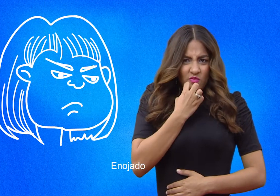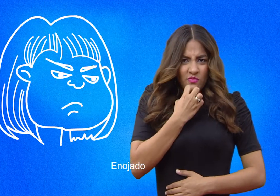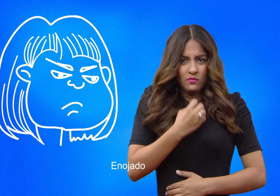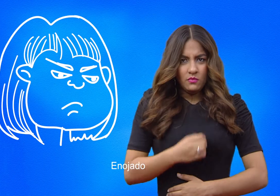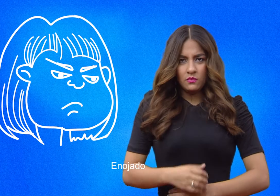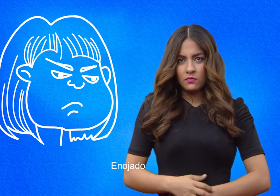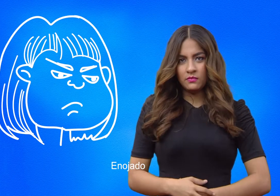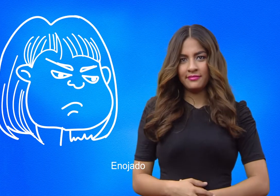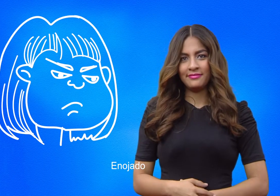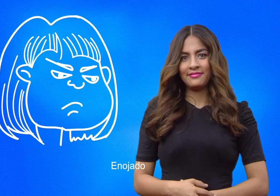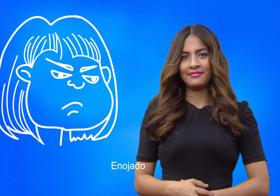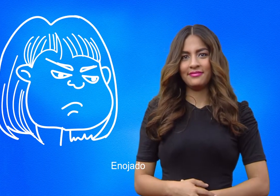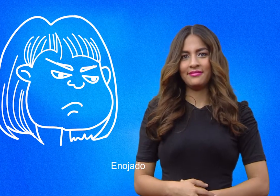Enojado.